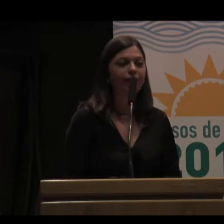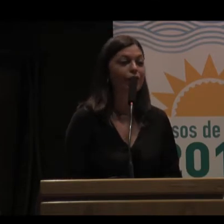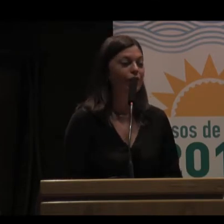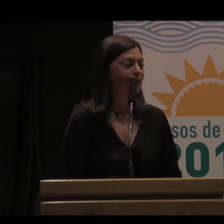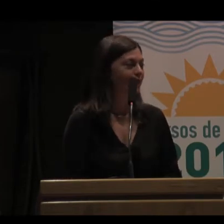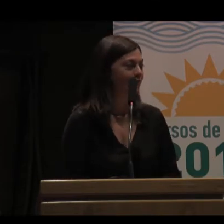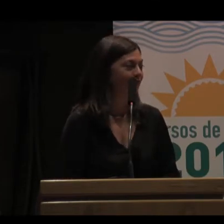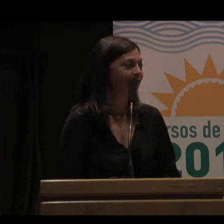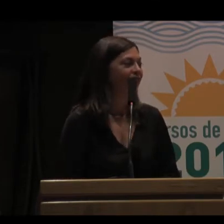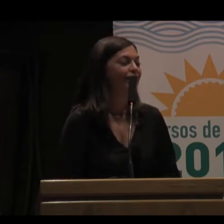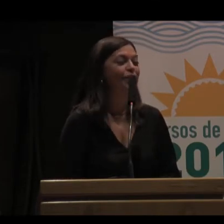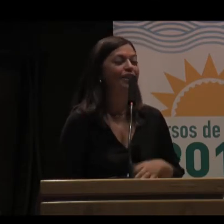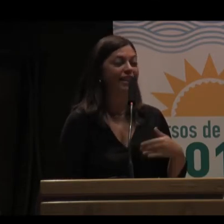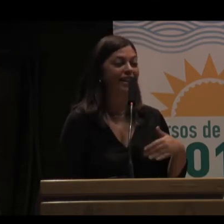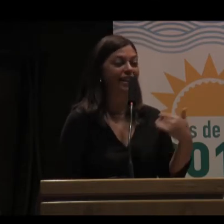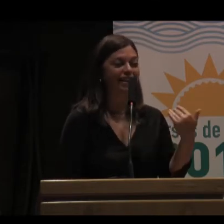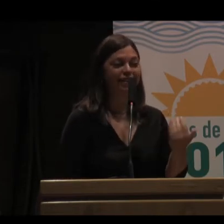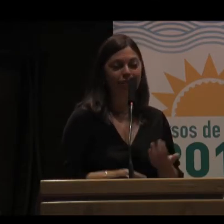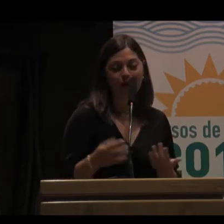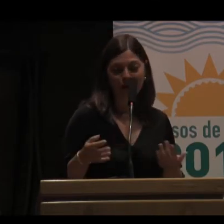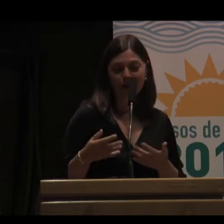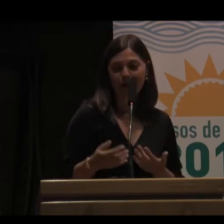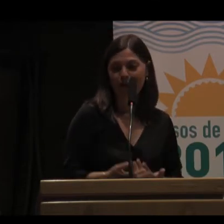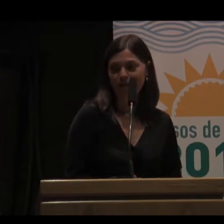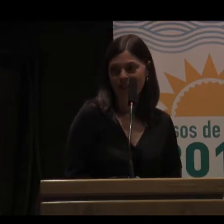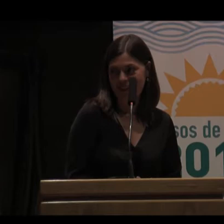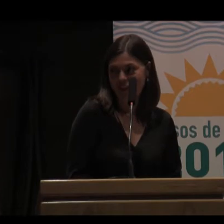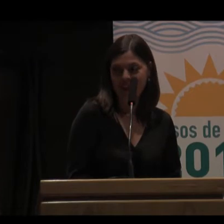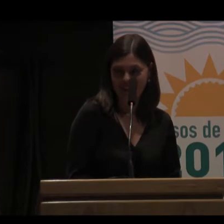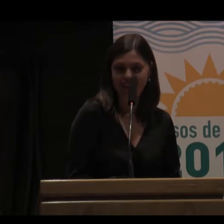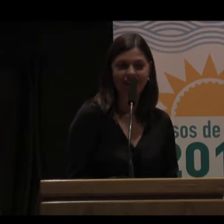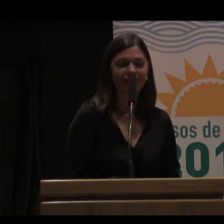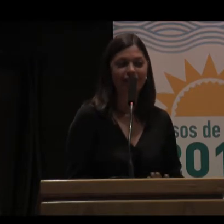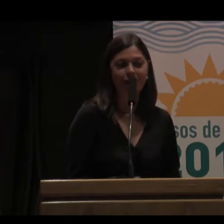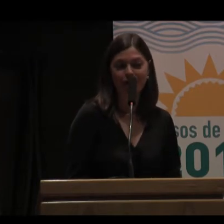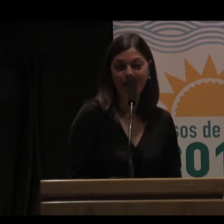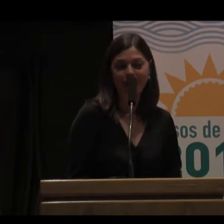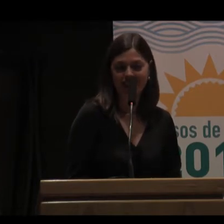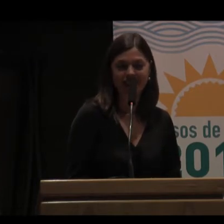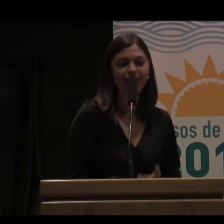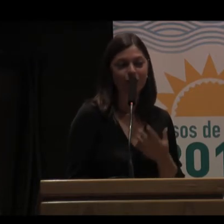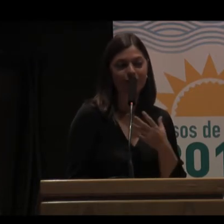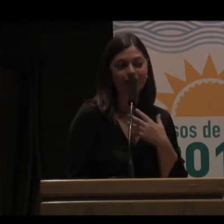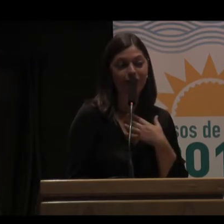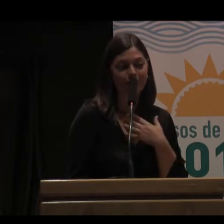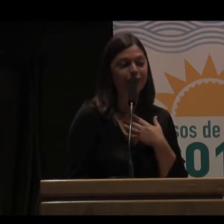eso es lo que hacían. Entonces tenían que, bueno, al principio decían, ¿esto qué es? ¿Me lo puede explicar? Con mejor o peor